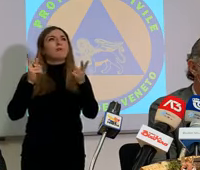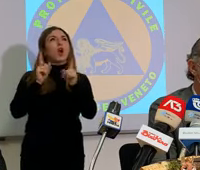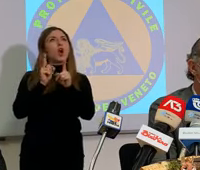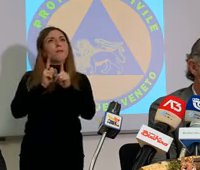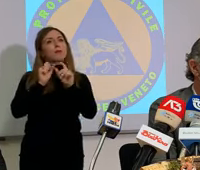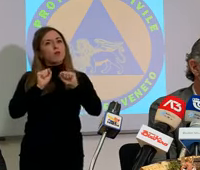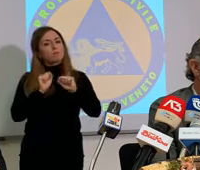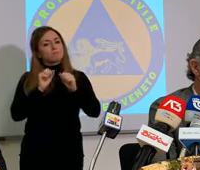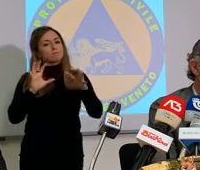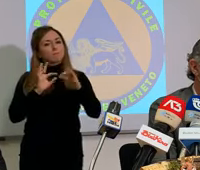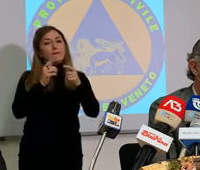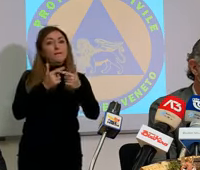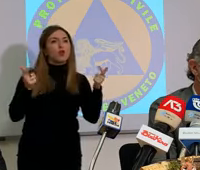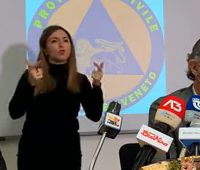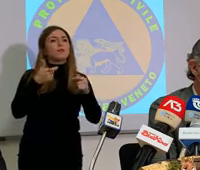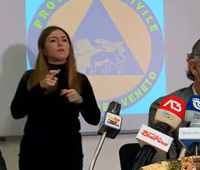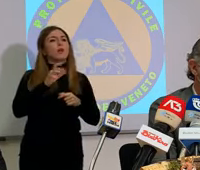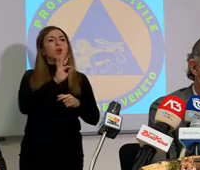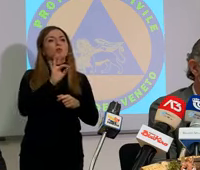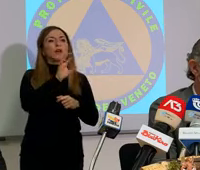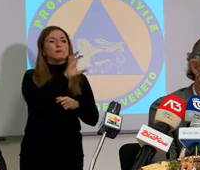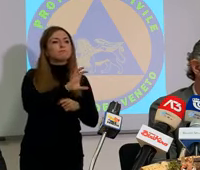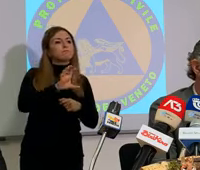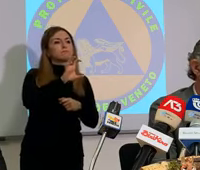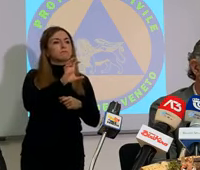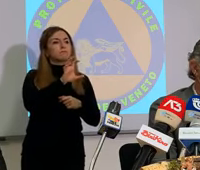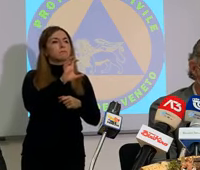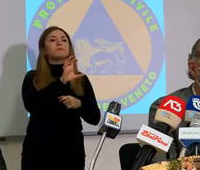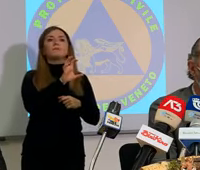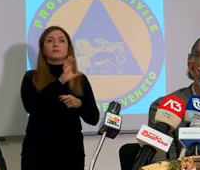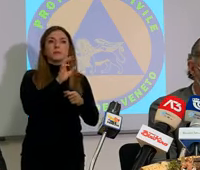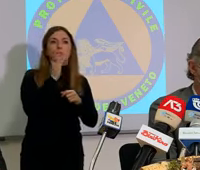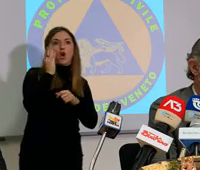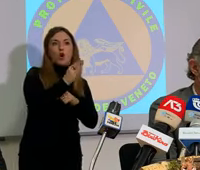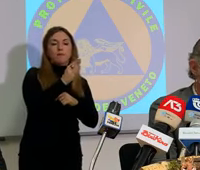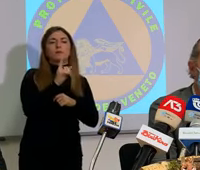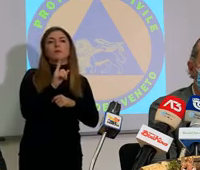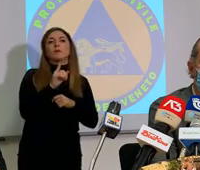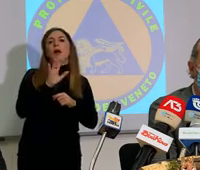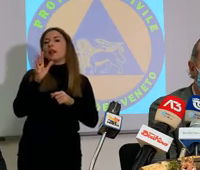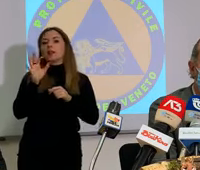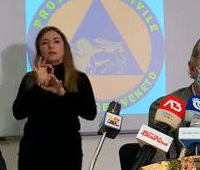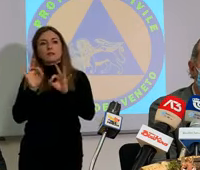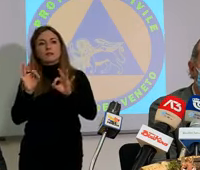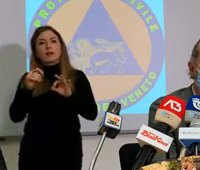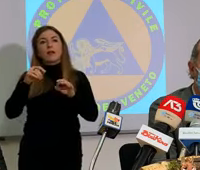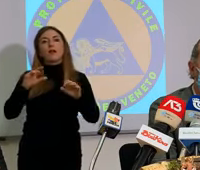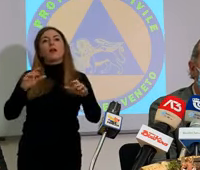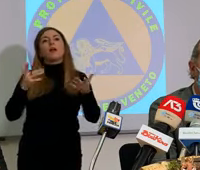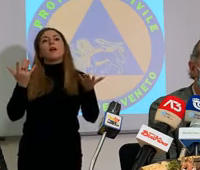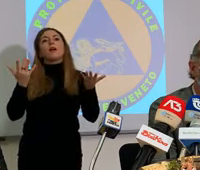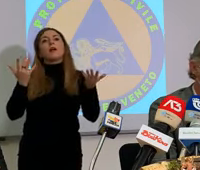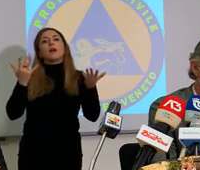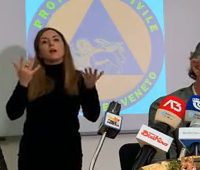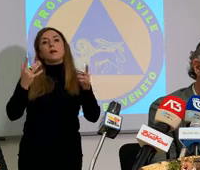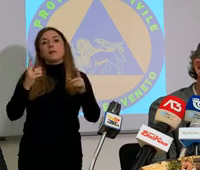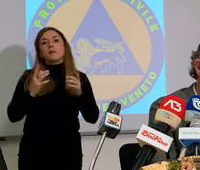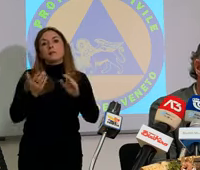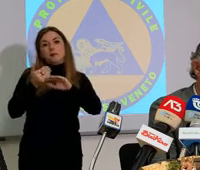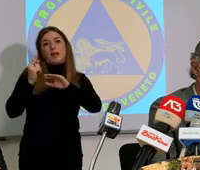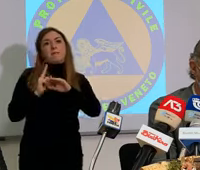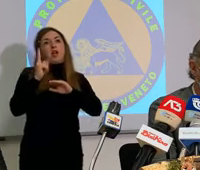che attacca dei territori e gli interessa è iniziato nel nord ovest adesso è passato nel nord est e come vedete questo